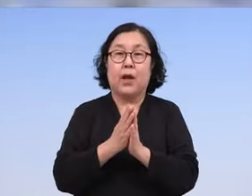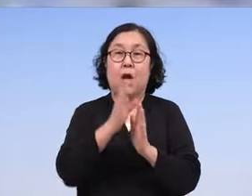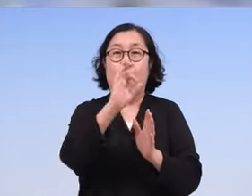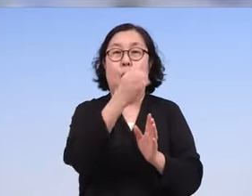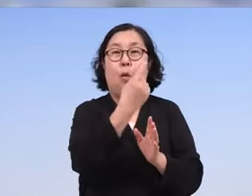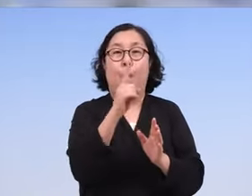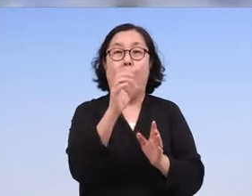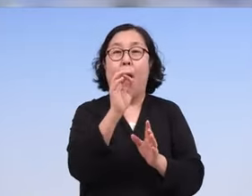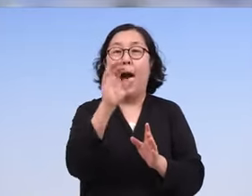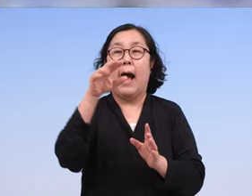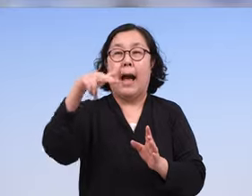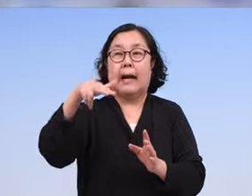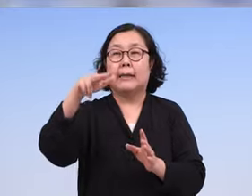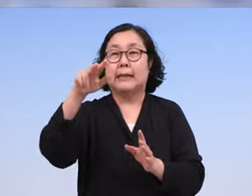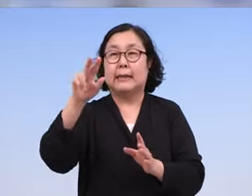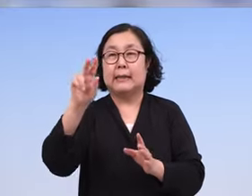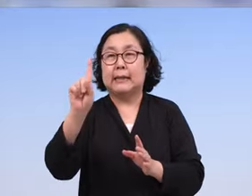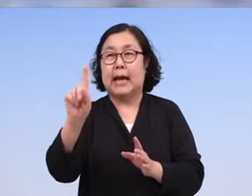왕자표 운동화,